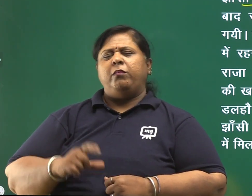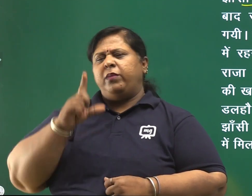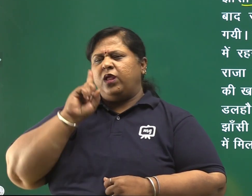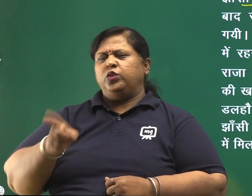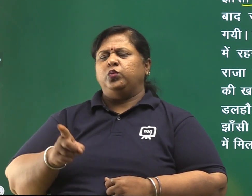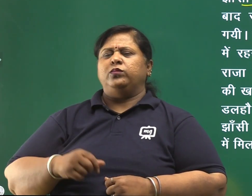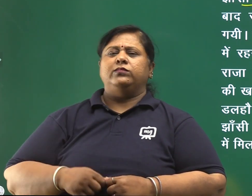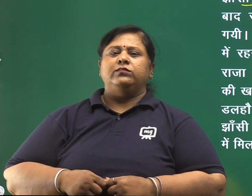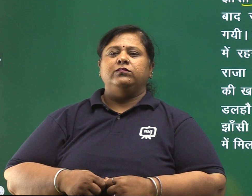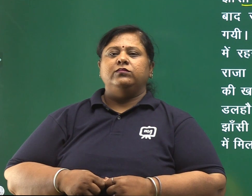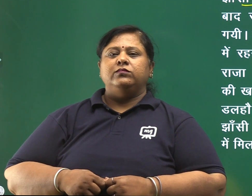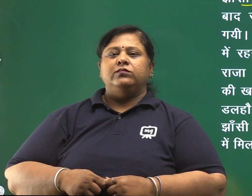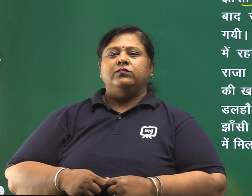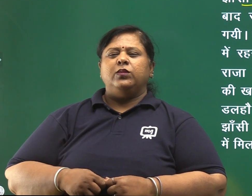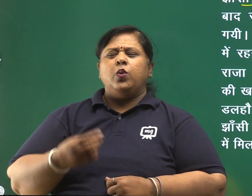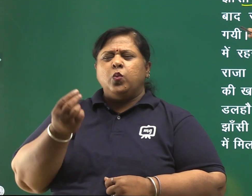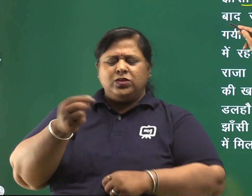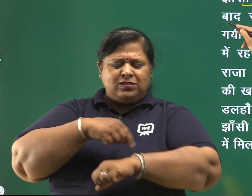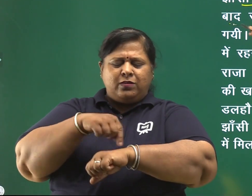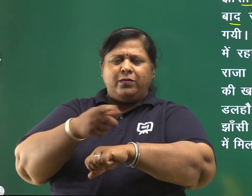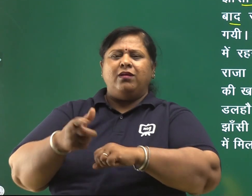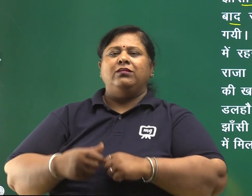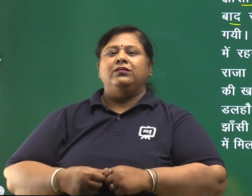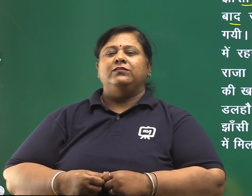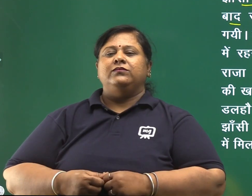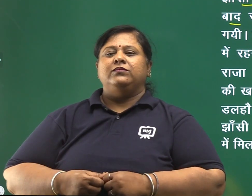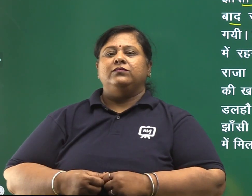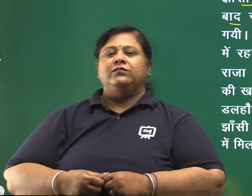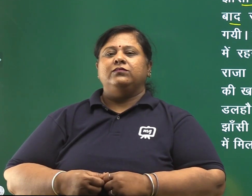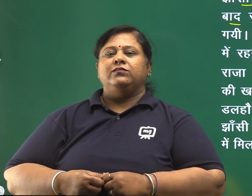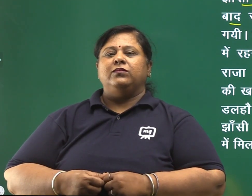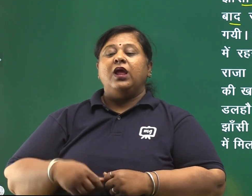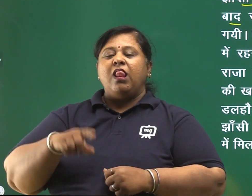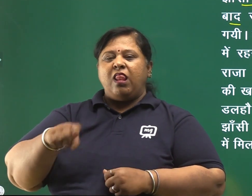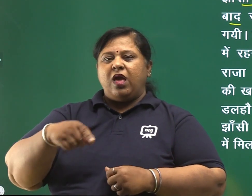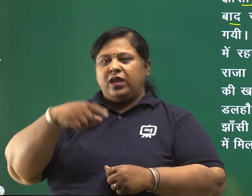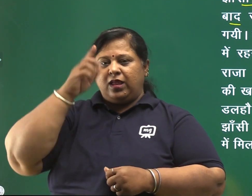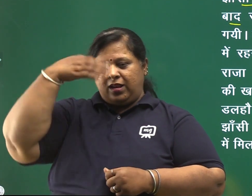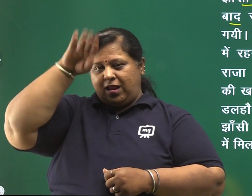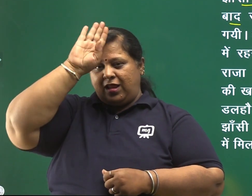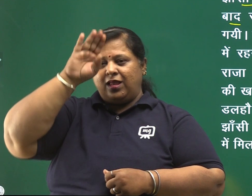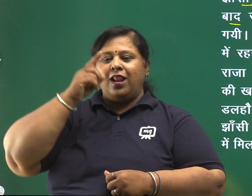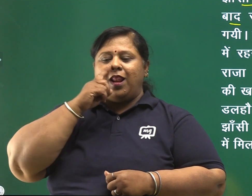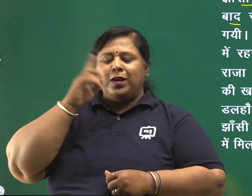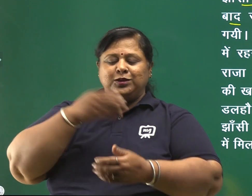परंतु कुछ समय बाद रानी लक्ष्मीबाई